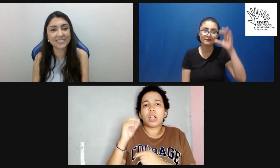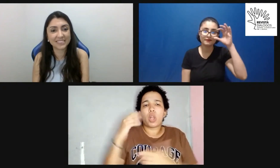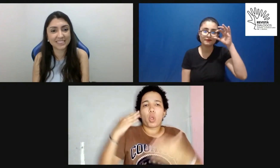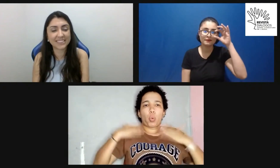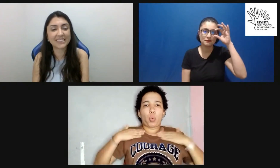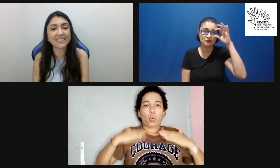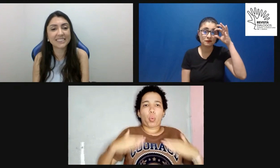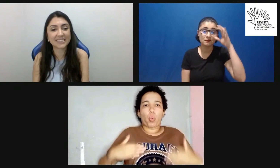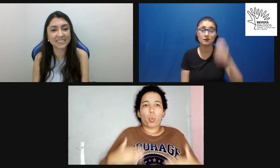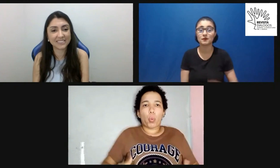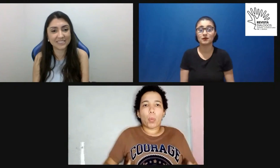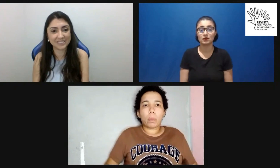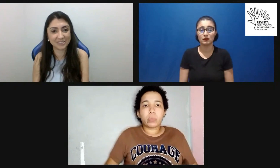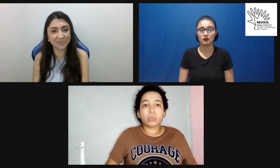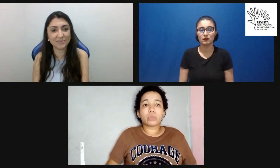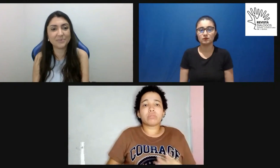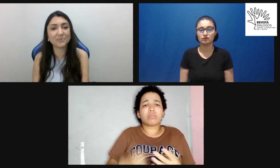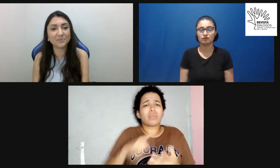cuidado com o corpo.